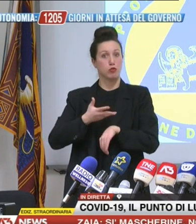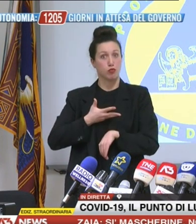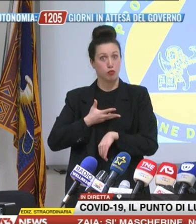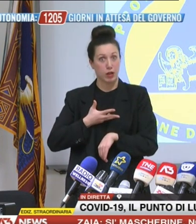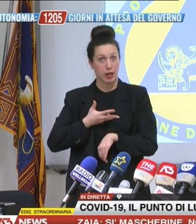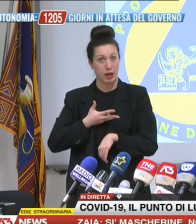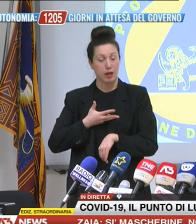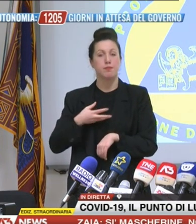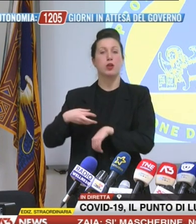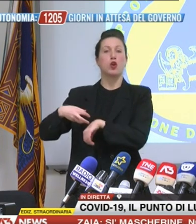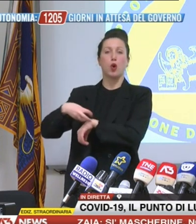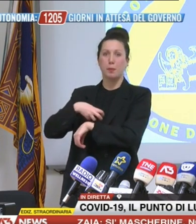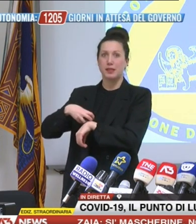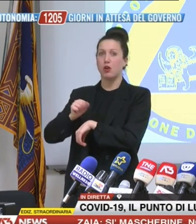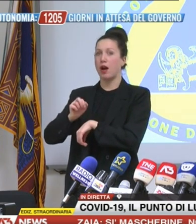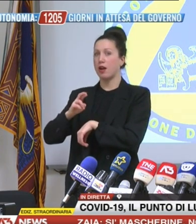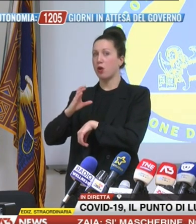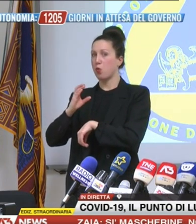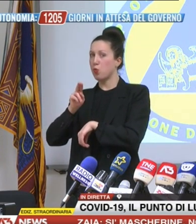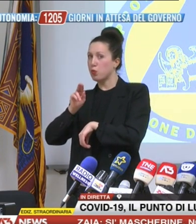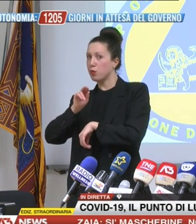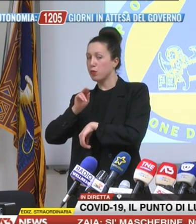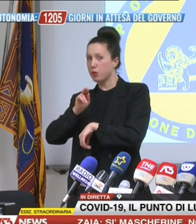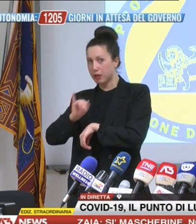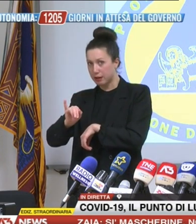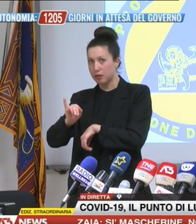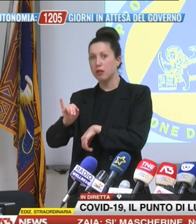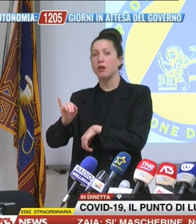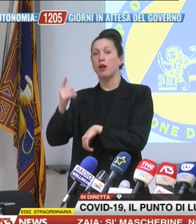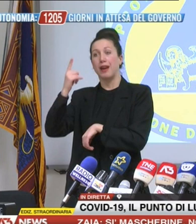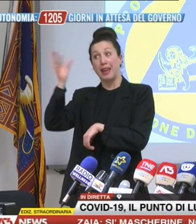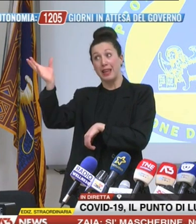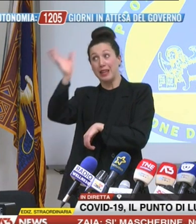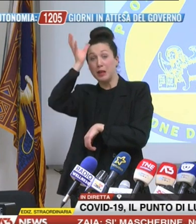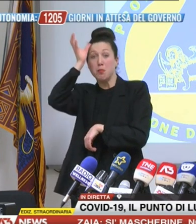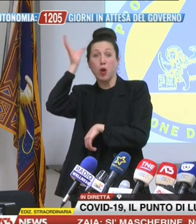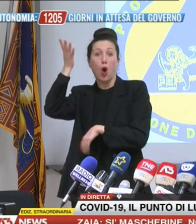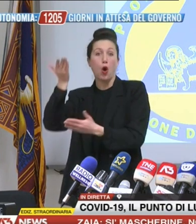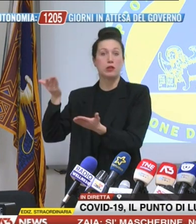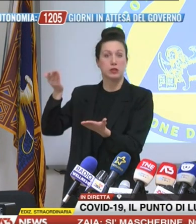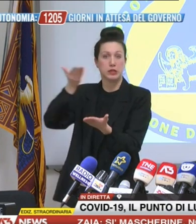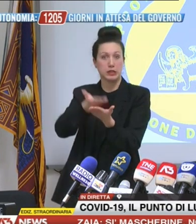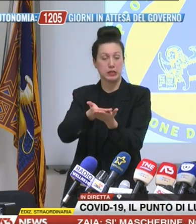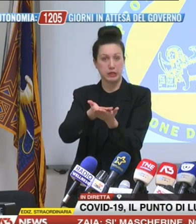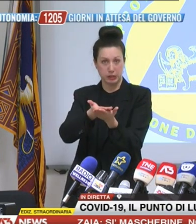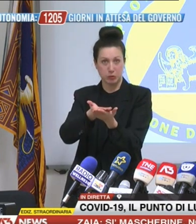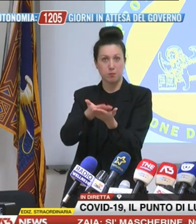commissario Arcuri, ci aveva presentato un'ipotesi in base anche alle tipologie